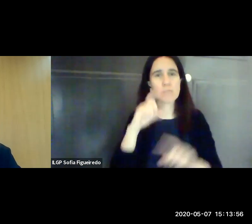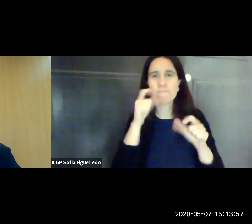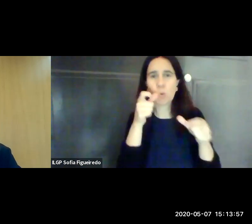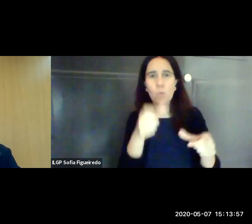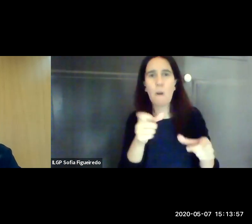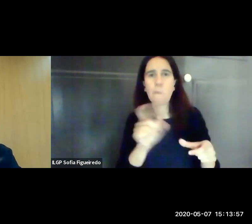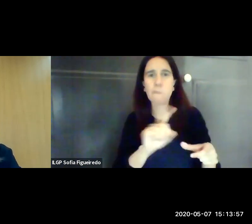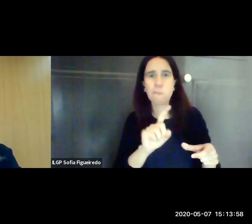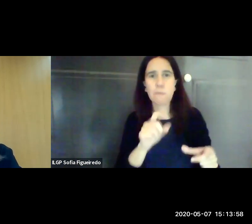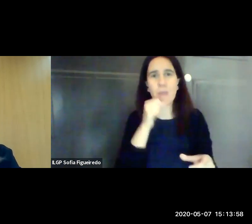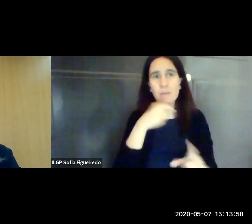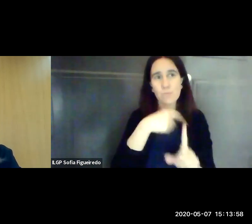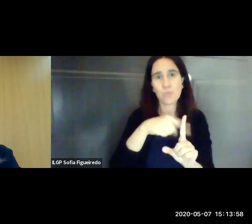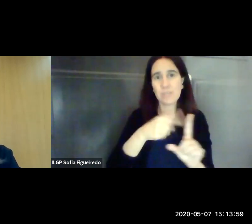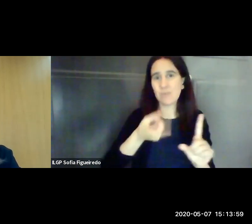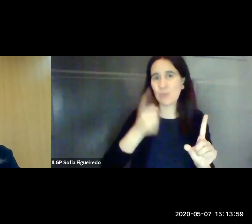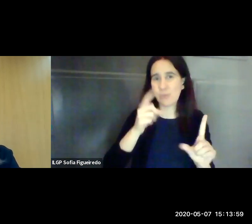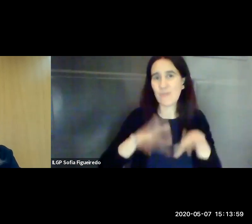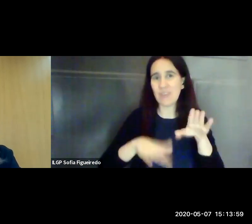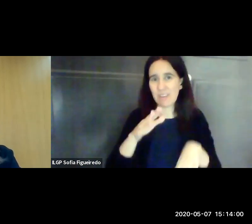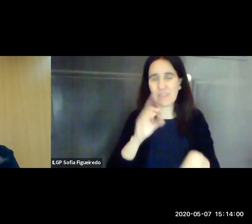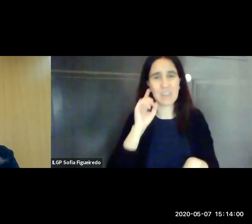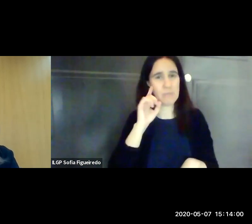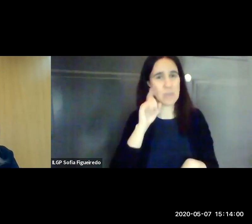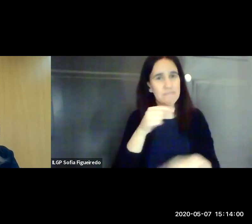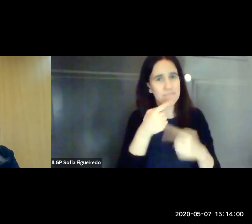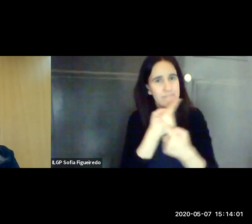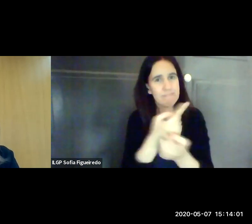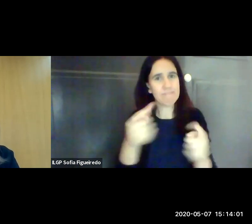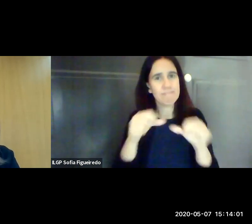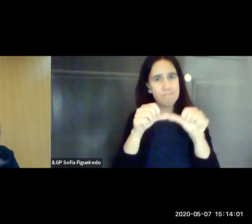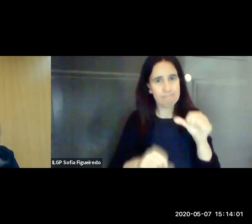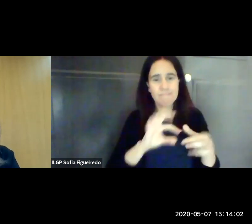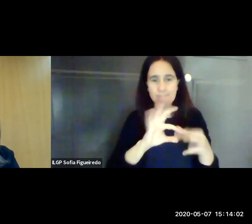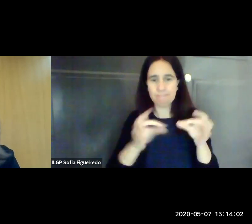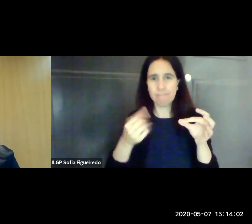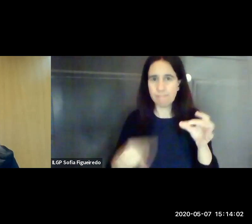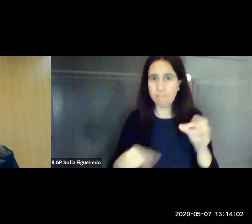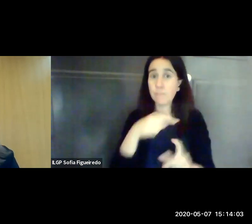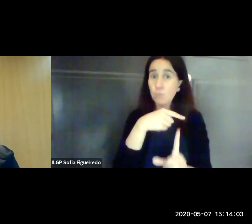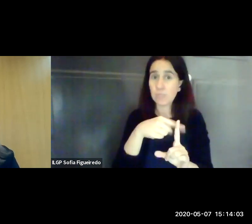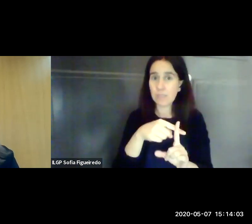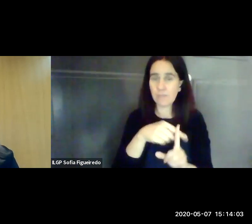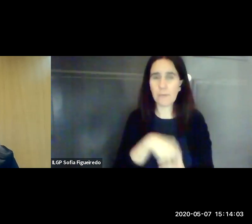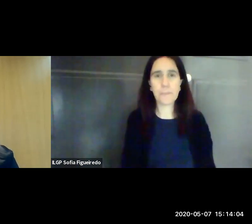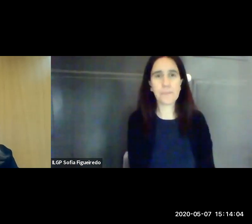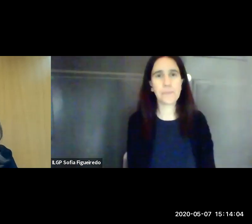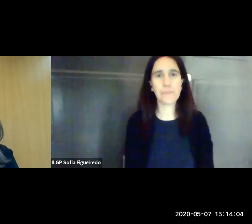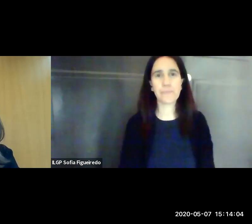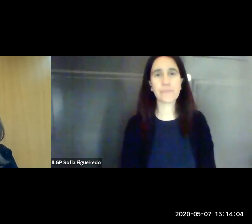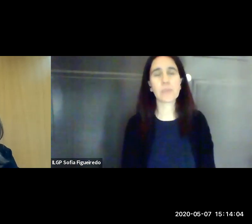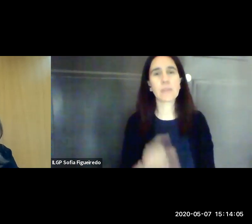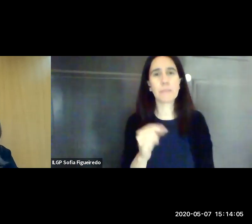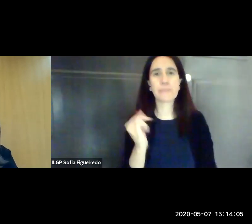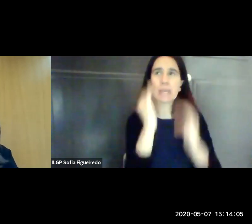vezes não são propriamente positivas, é importante ter aqui uma mensagem consistente, mas positiva. Comunicar em nome da entidade